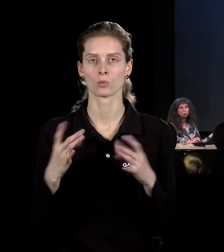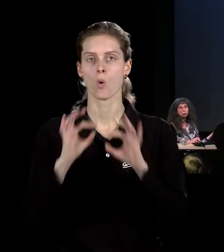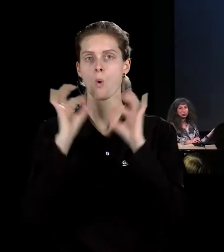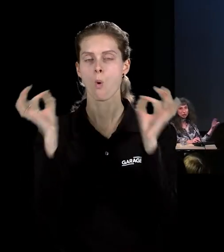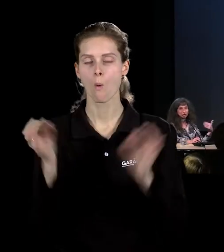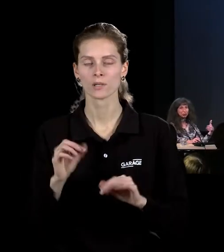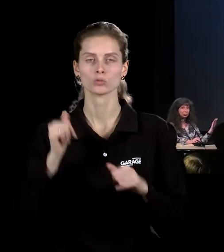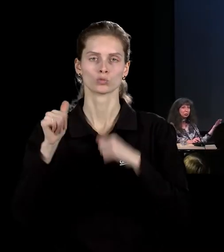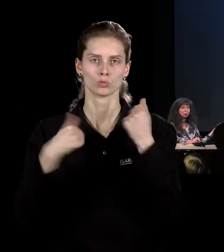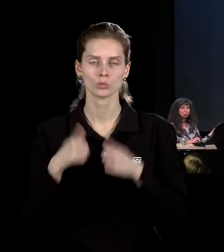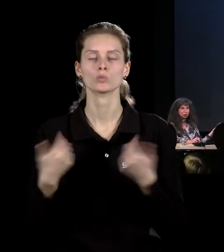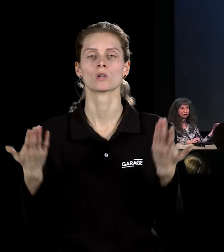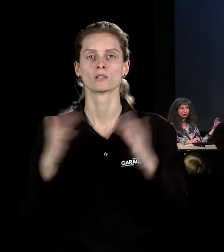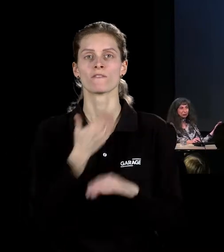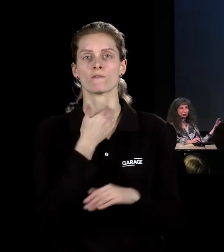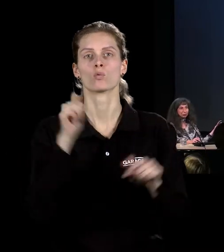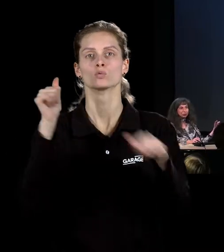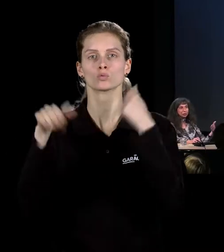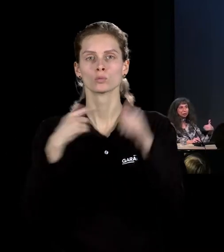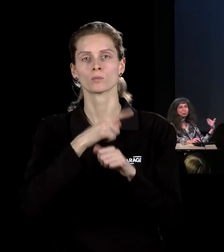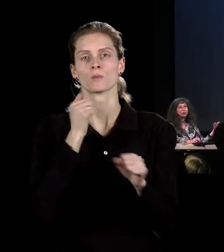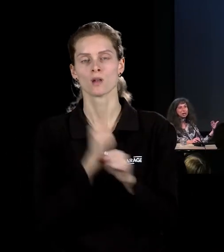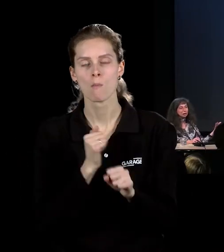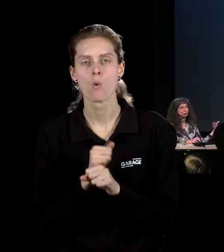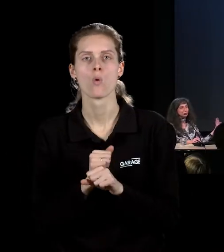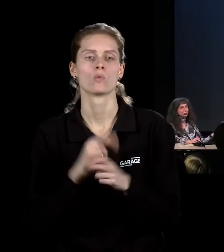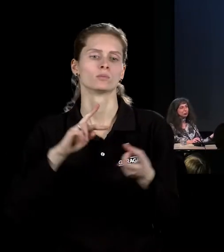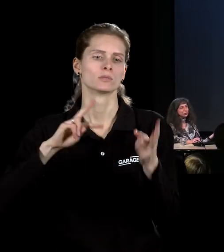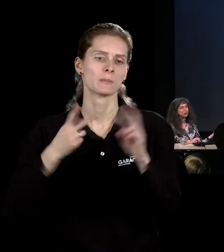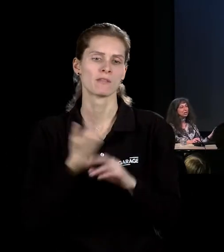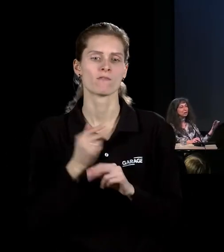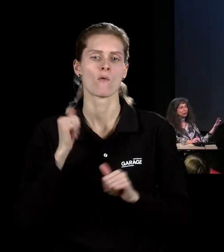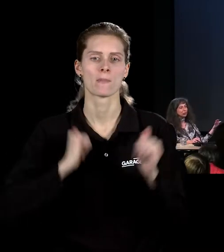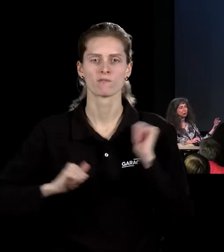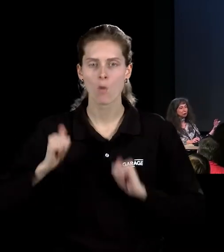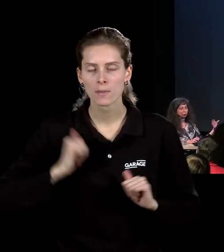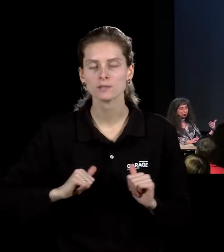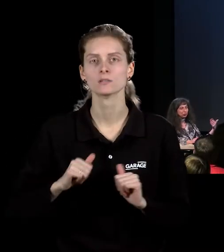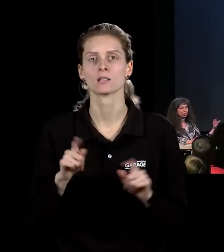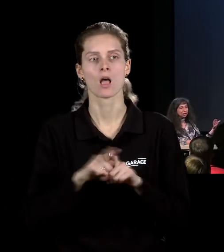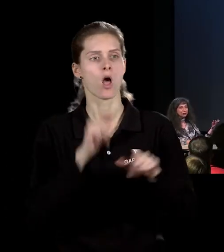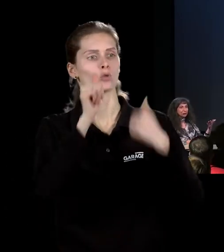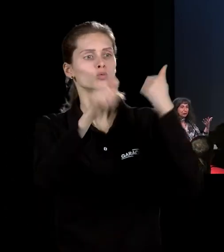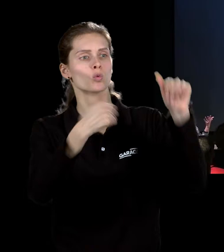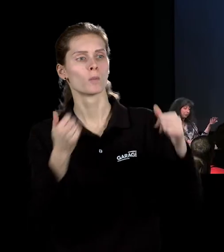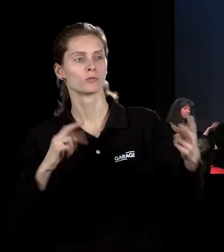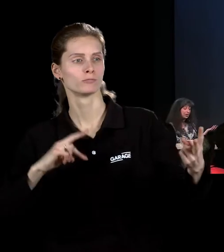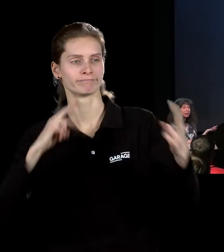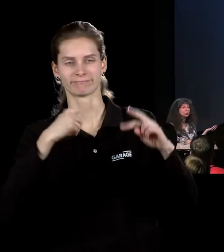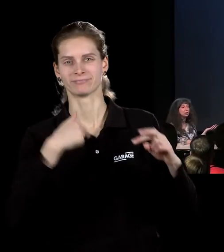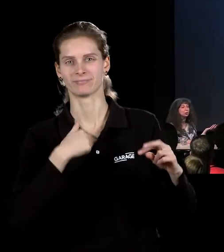остается скульптура, его скульптура, с которой он работает, которая заменяет его в перформансе, вот такая вот скульптура, где он оказывается